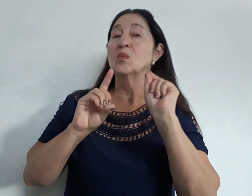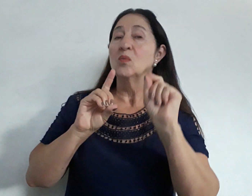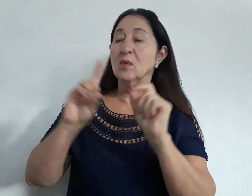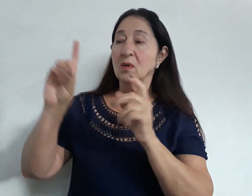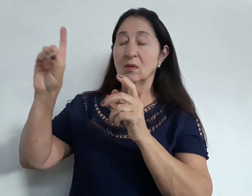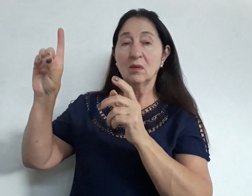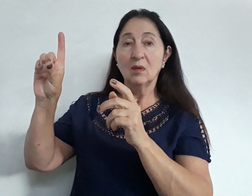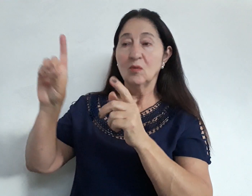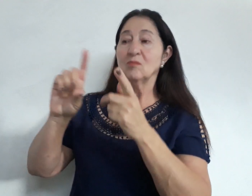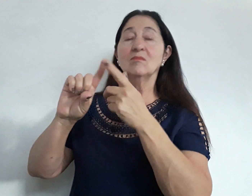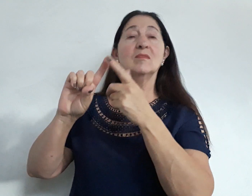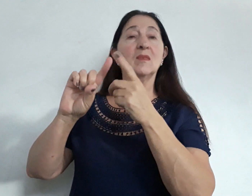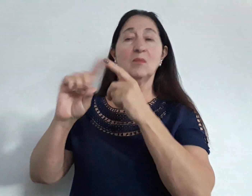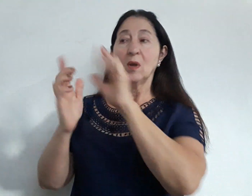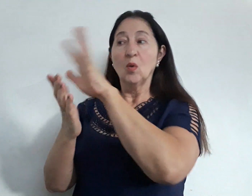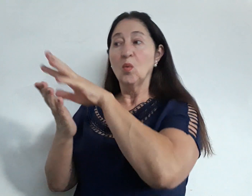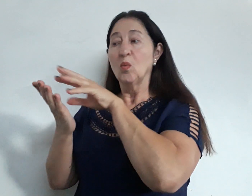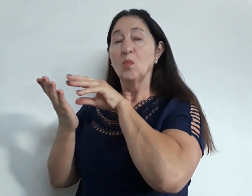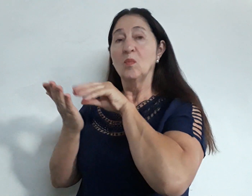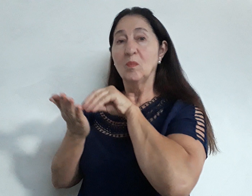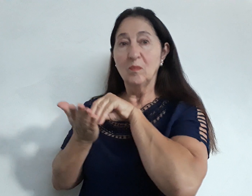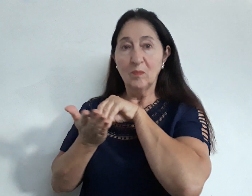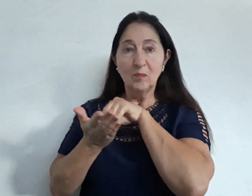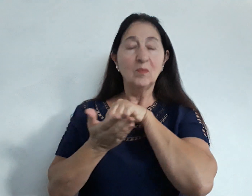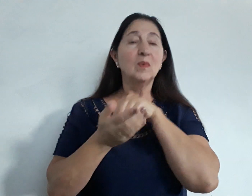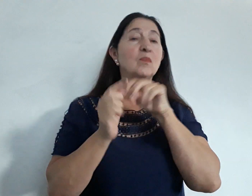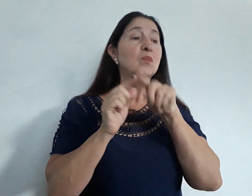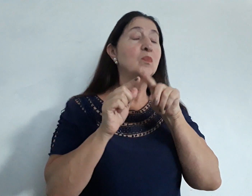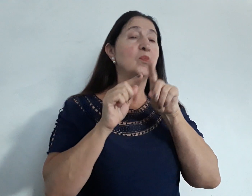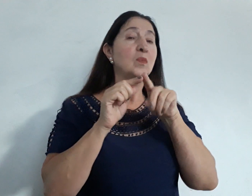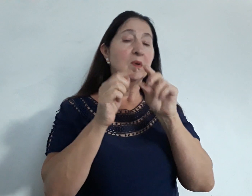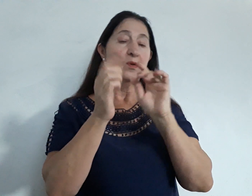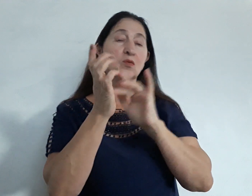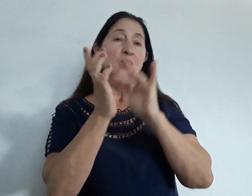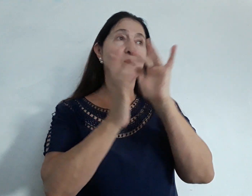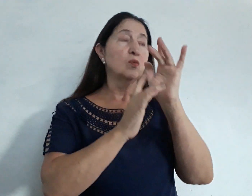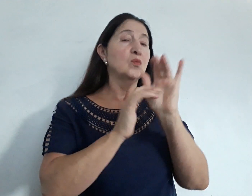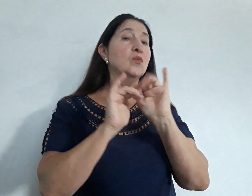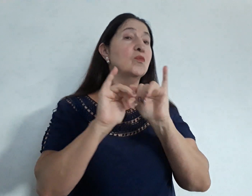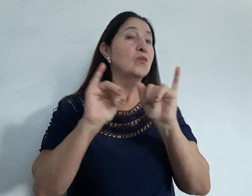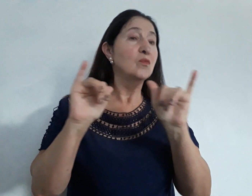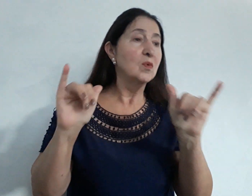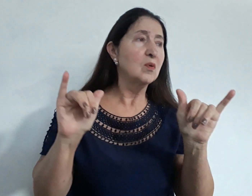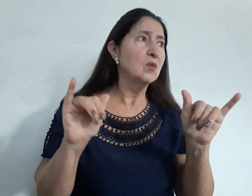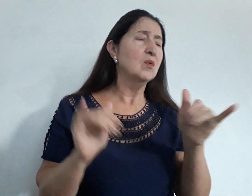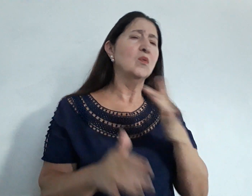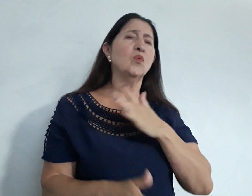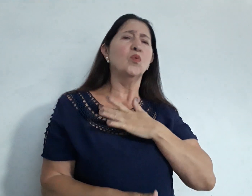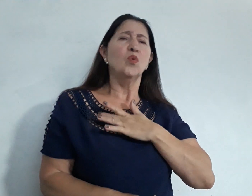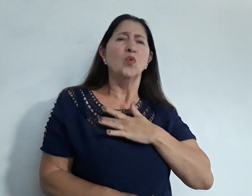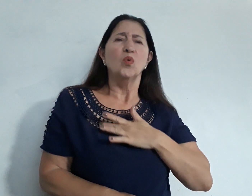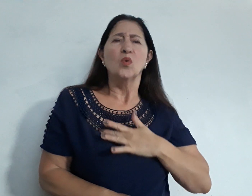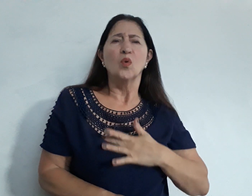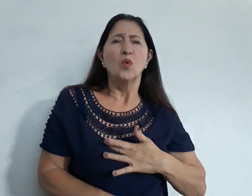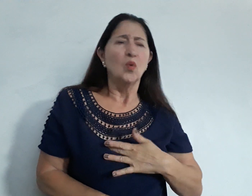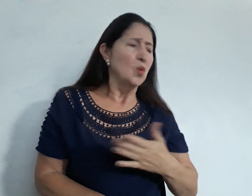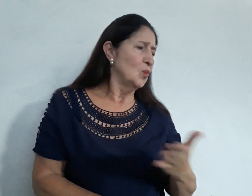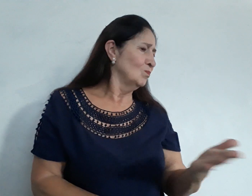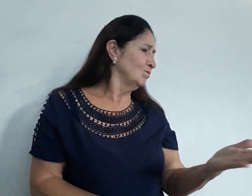fez. Por isso, Jesus diz: tenho compaixão dessa multidão,